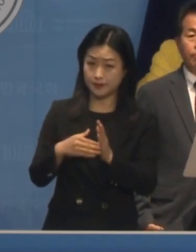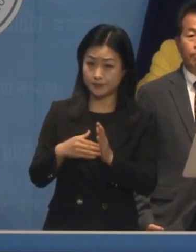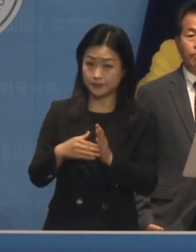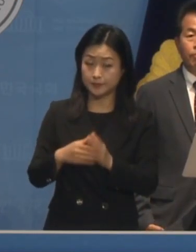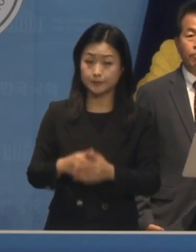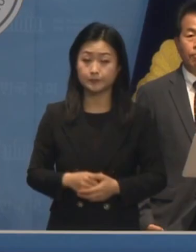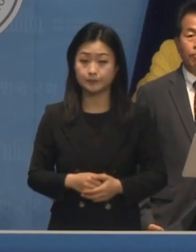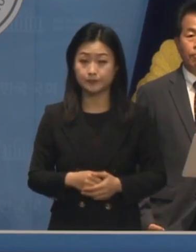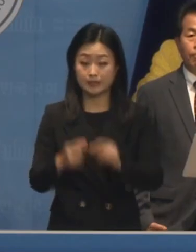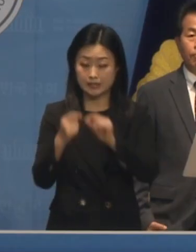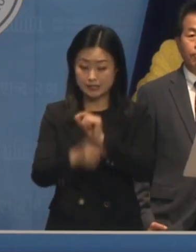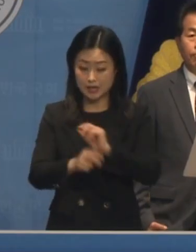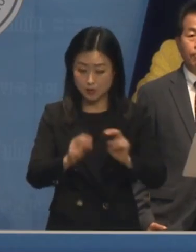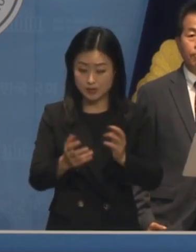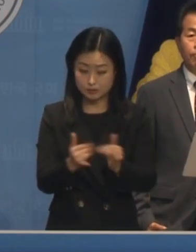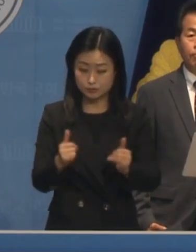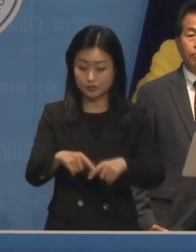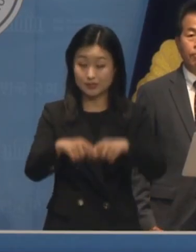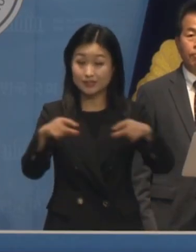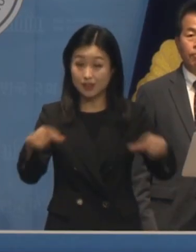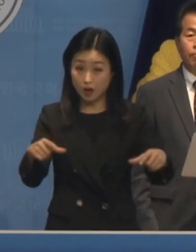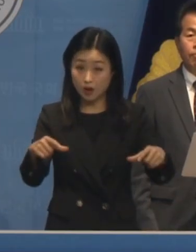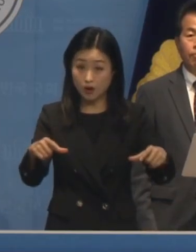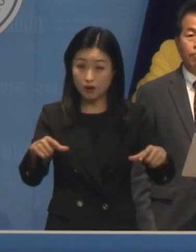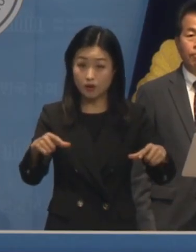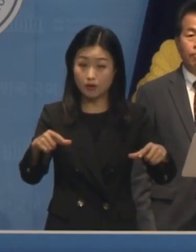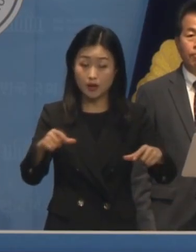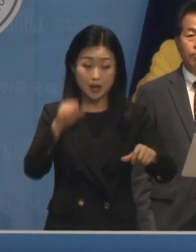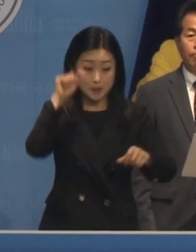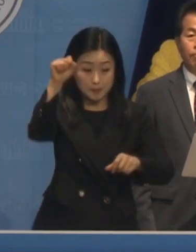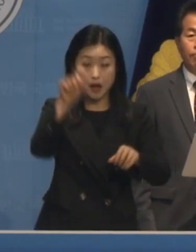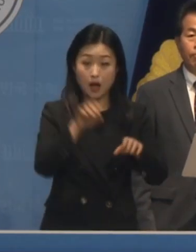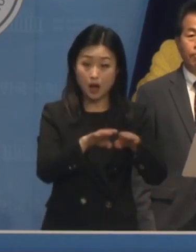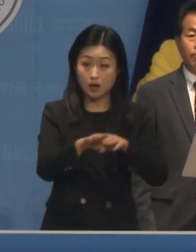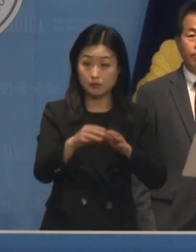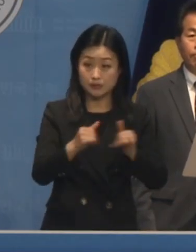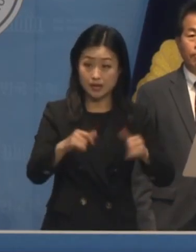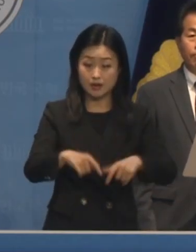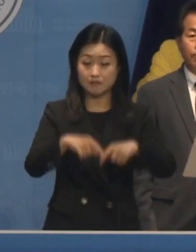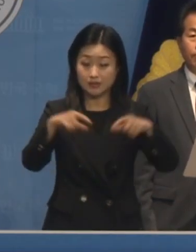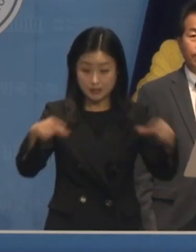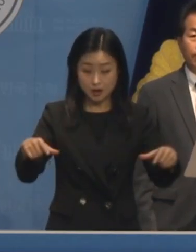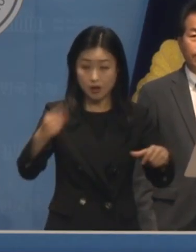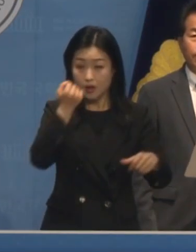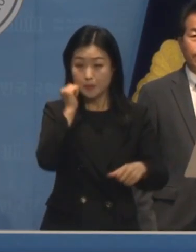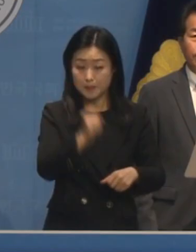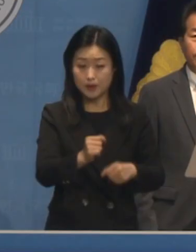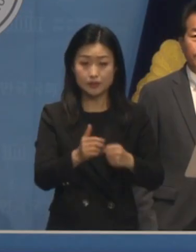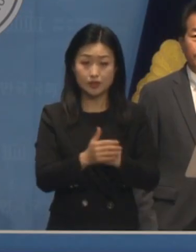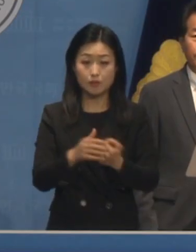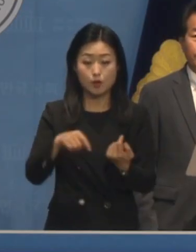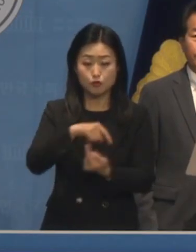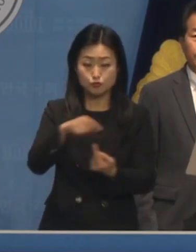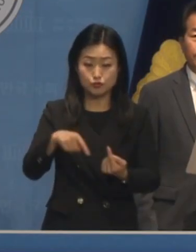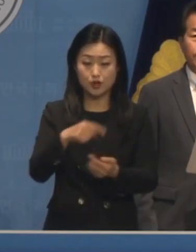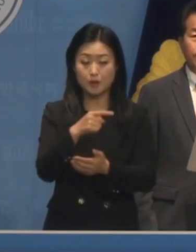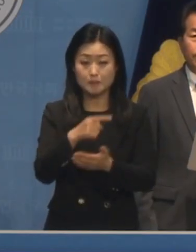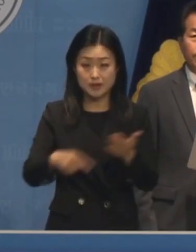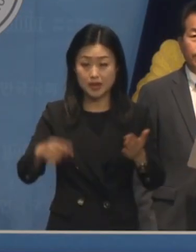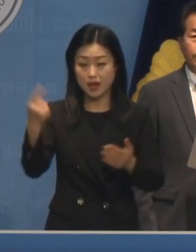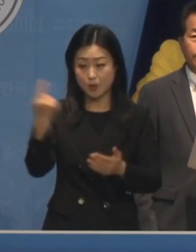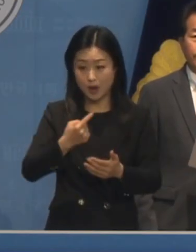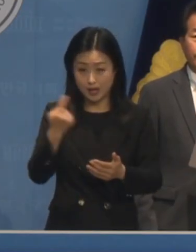추가 증원시 파업 참여 대상 인력 증가 등 운영 리스크가 상승한다고 그릇된